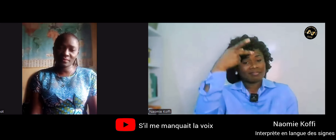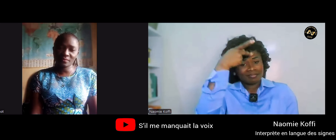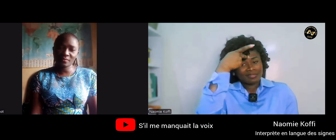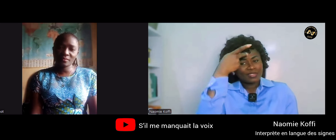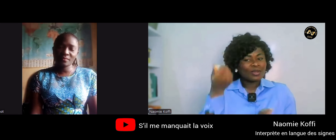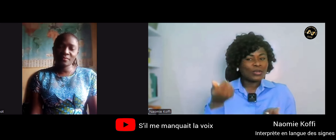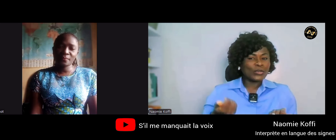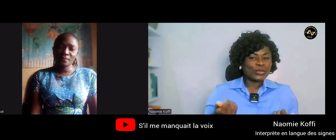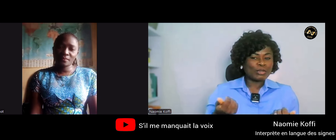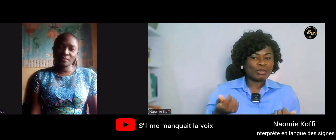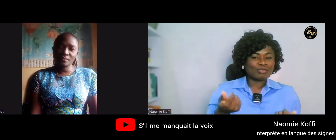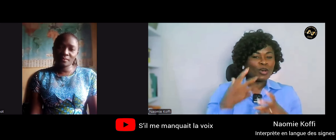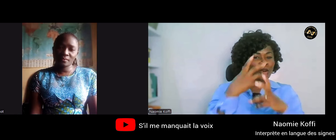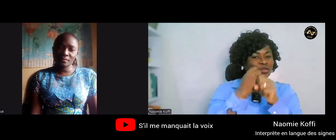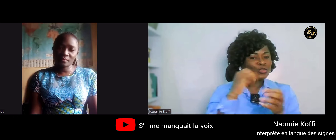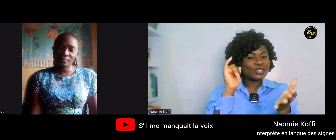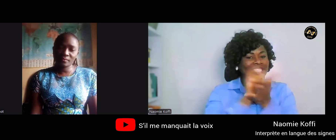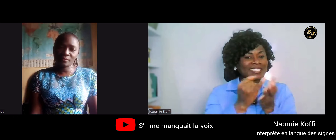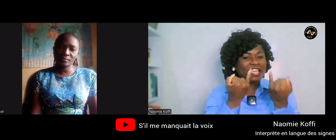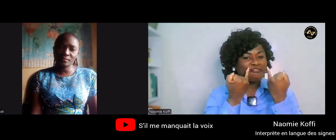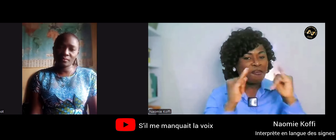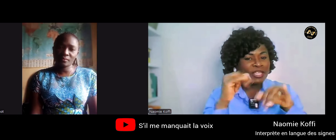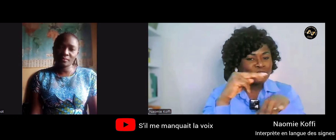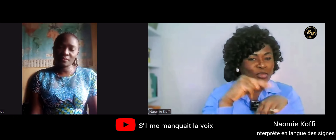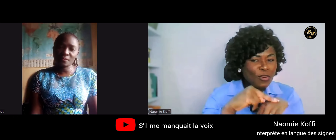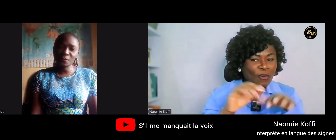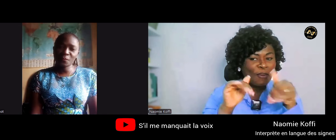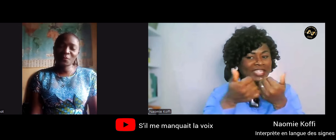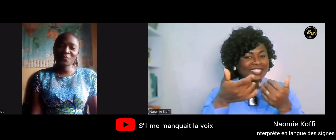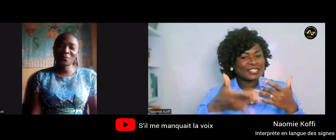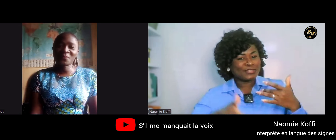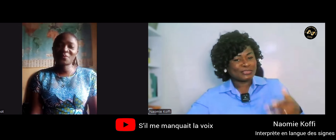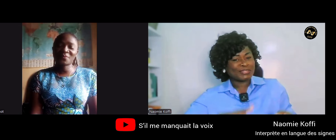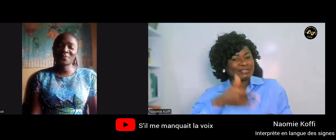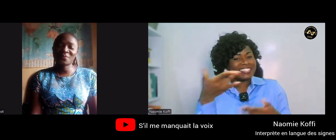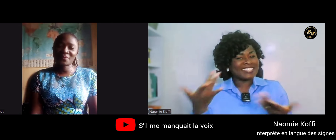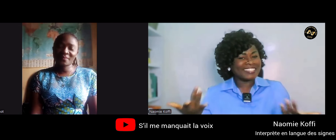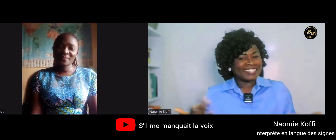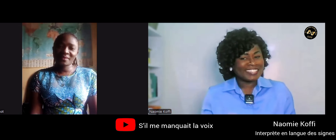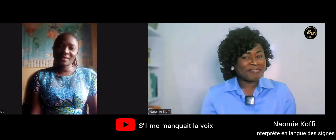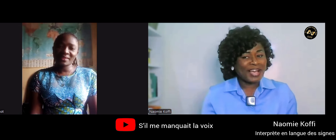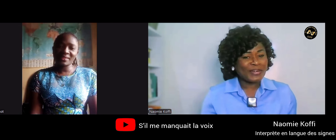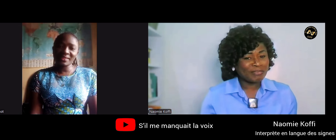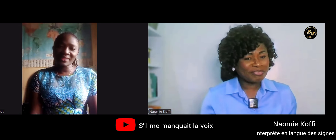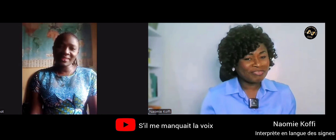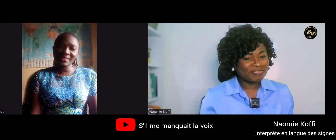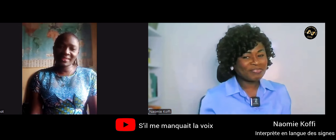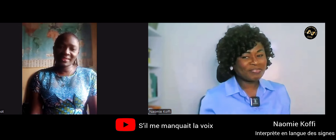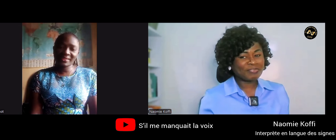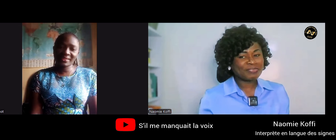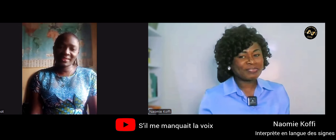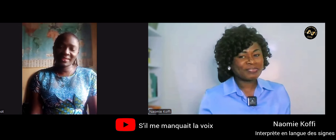parents ont reçu cette information? Comment est-ce qu'ils se sont sentis, les parents?